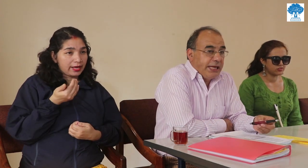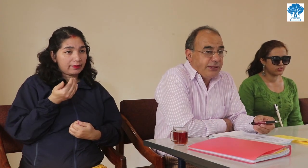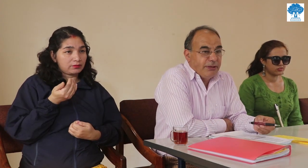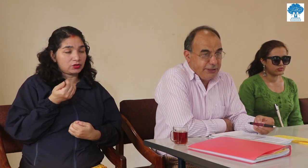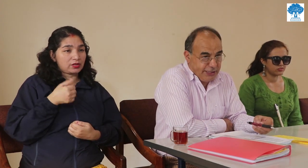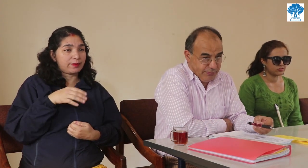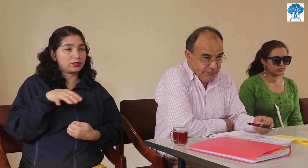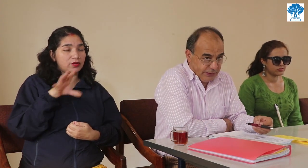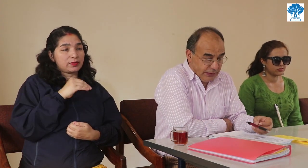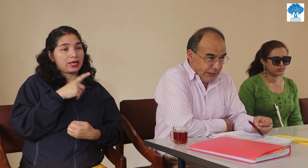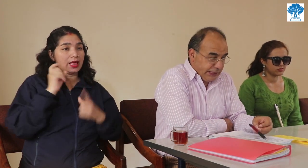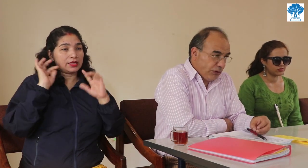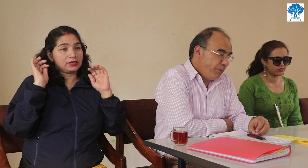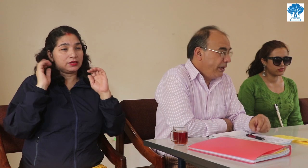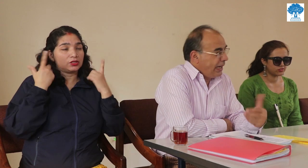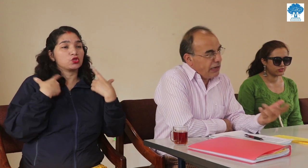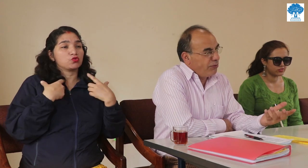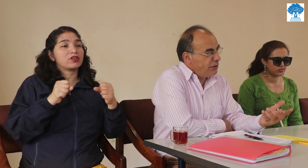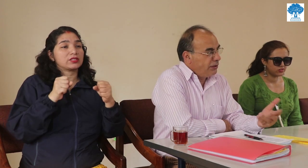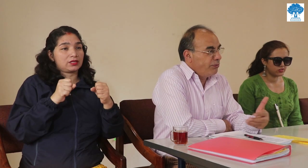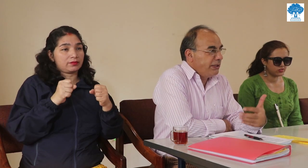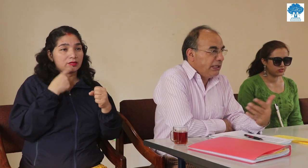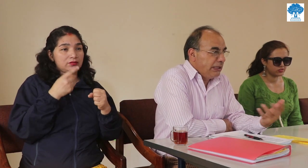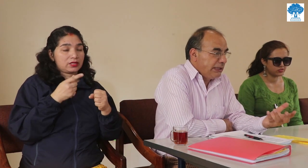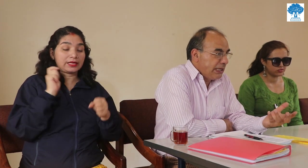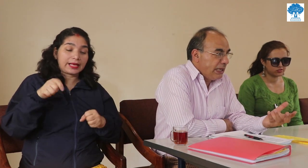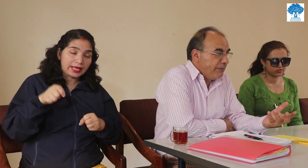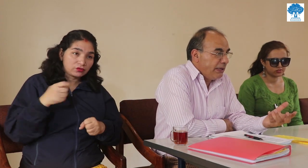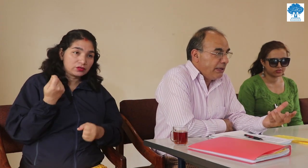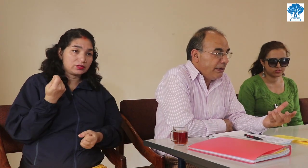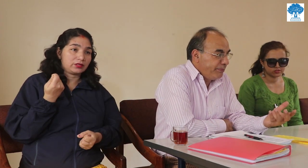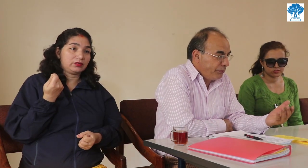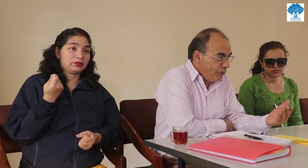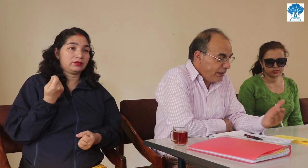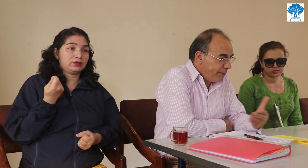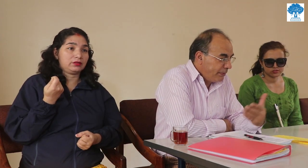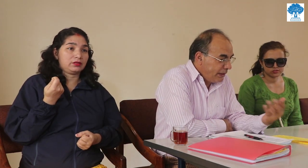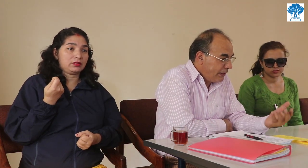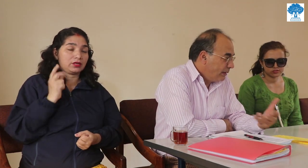फर अल एचिभ गर्न सकेन. यसका थुप्रै कारणहरू छन्, थुप्रै चाहिँ त्यसका